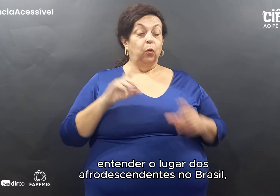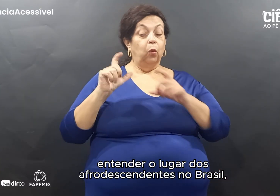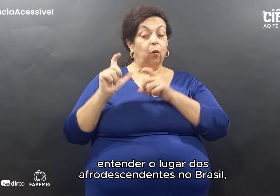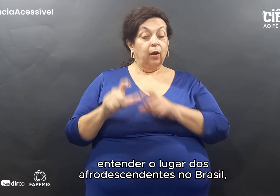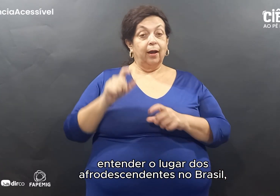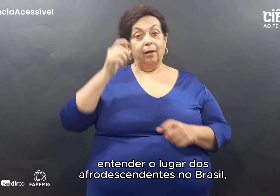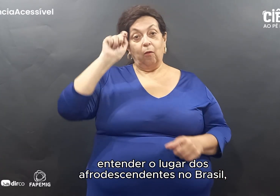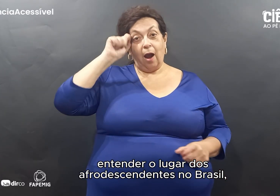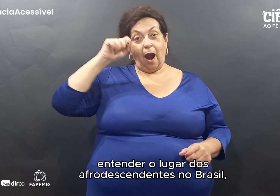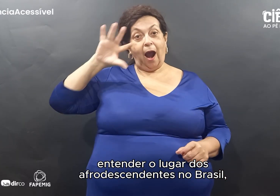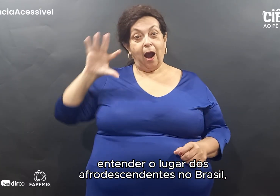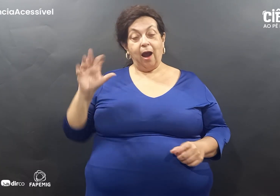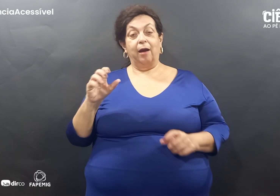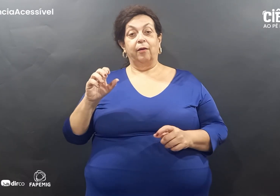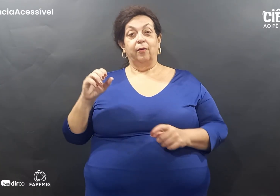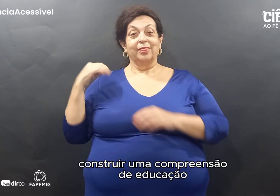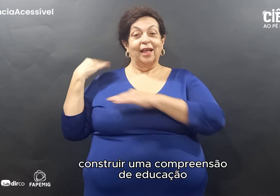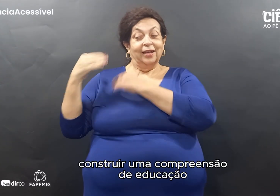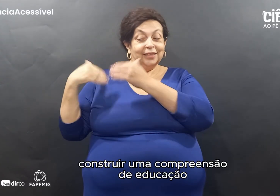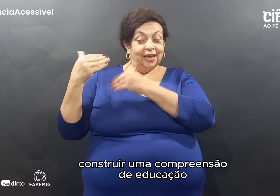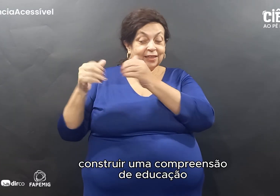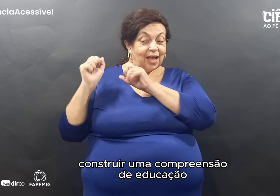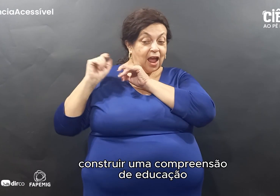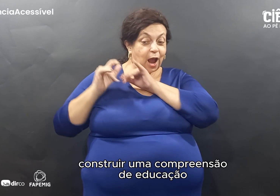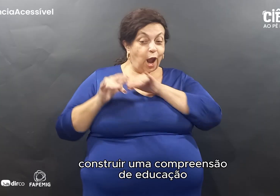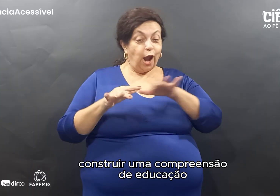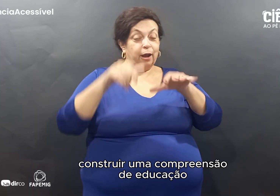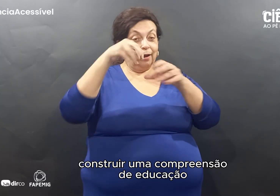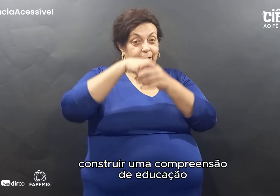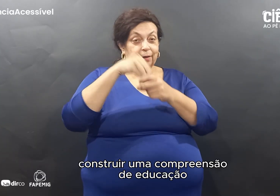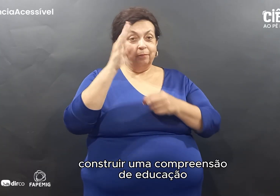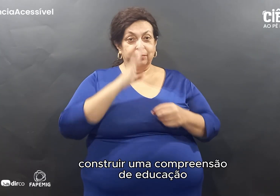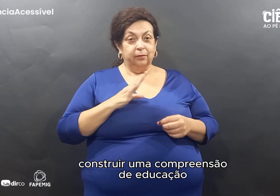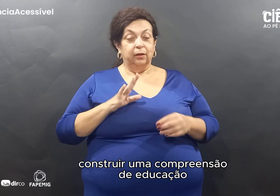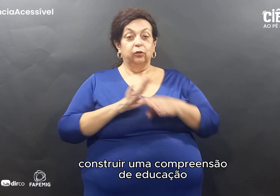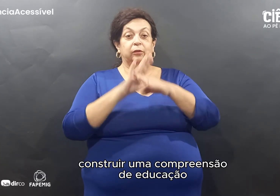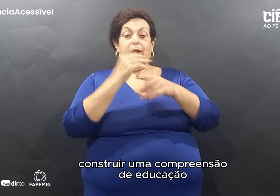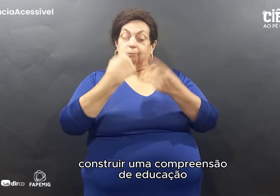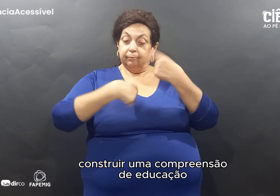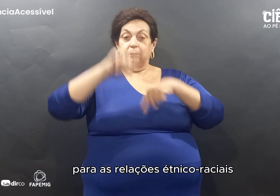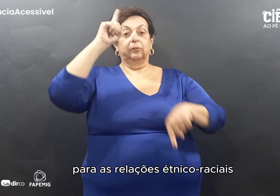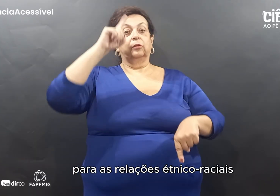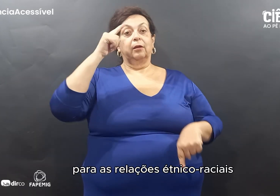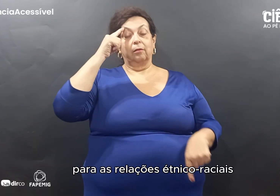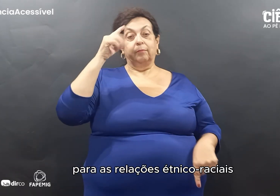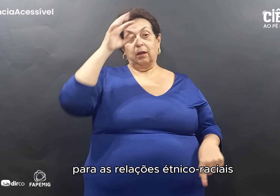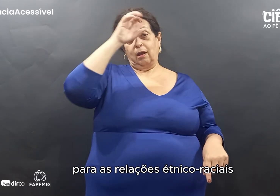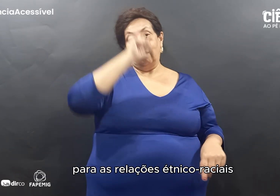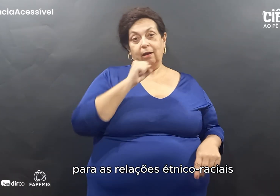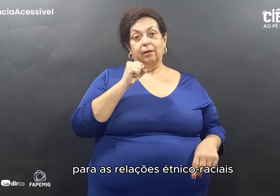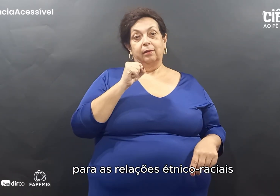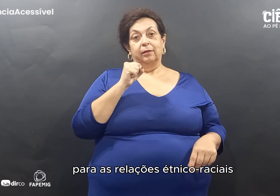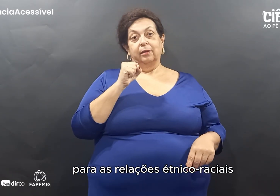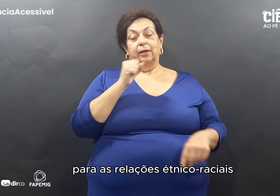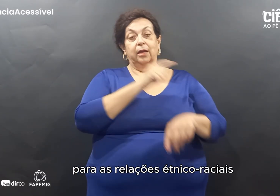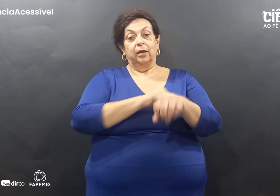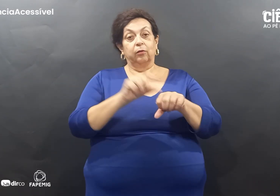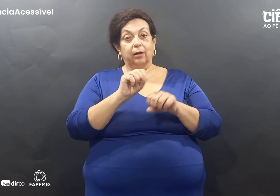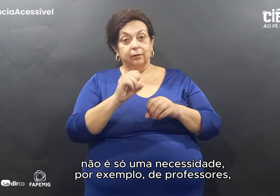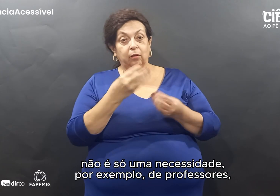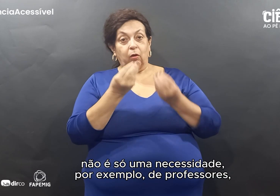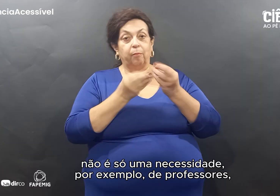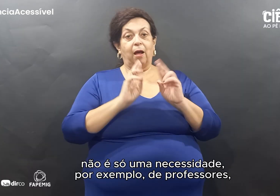dos afrodescendentes no Brasil, construir uma compreensão de educação para as relações